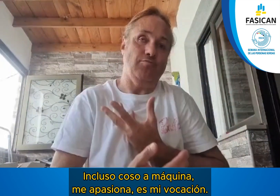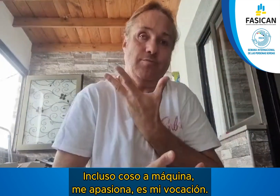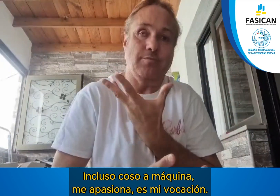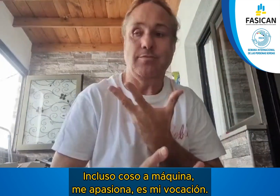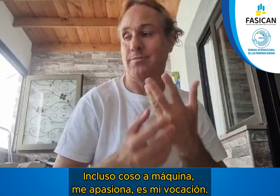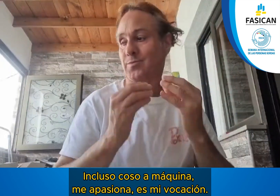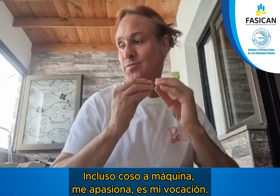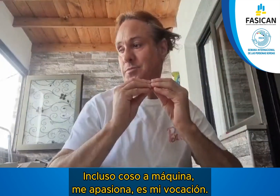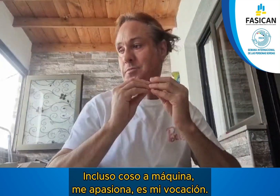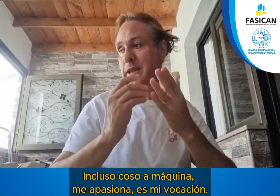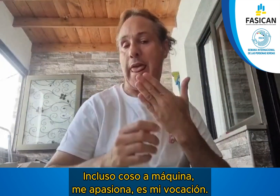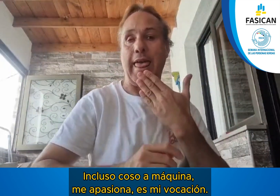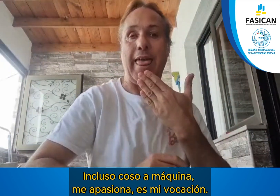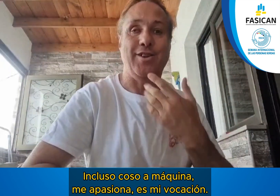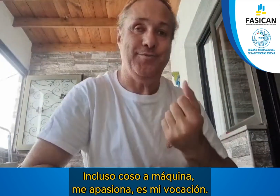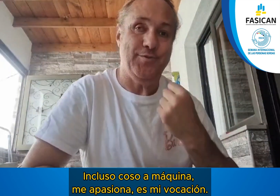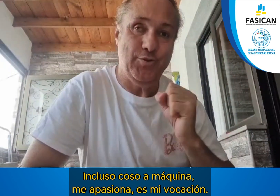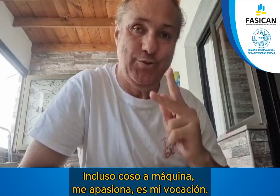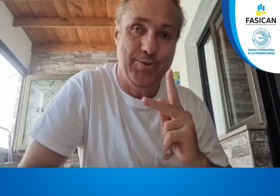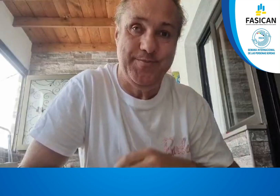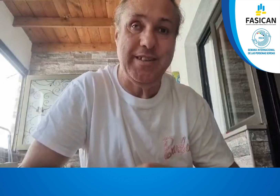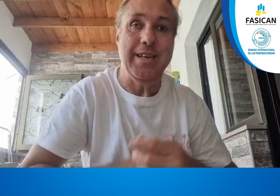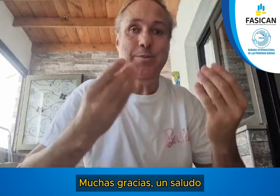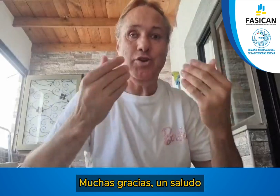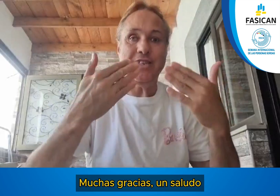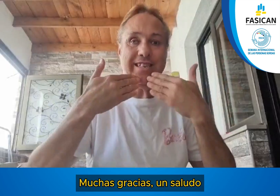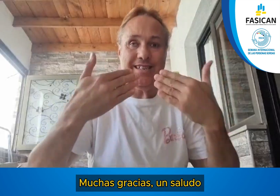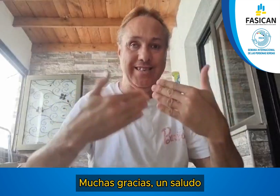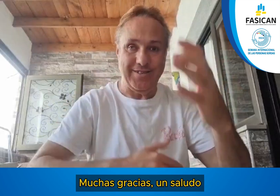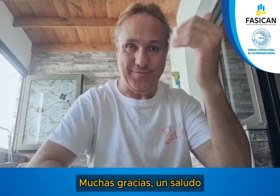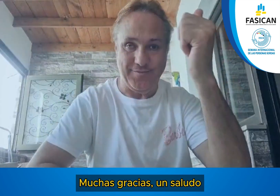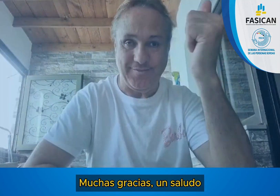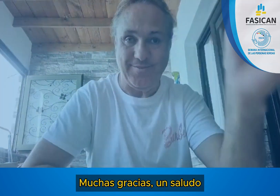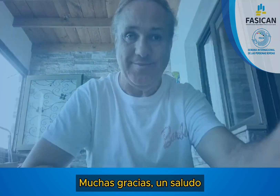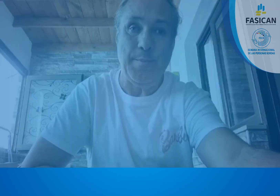mi vocación. Muchas gracias. Un saludo.